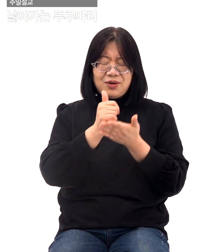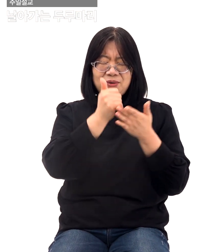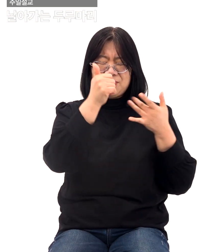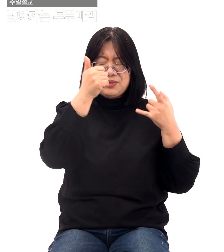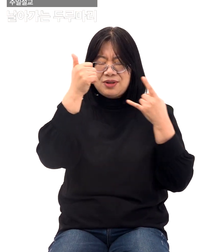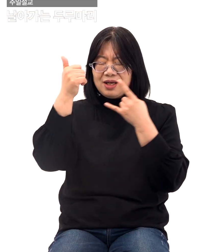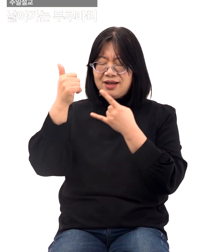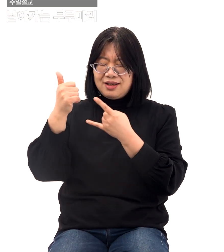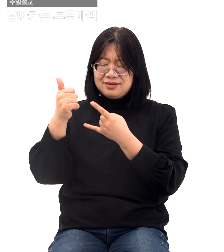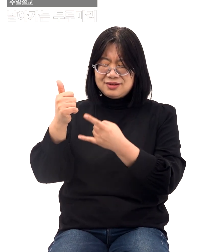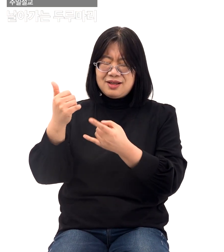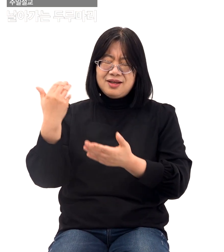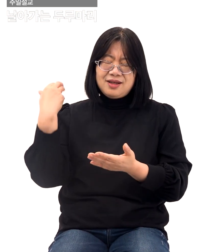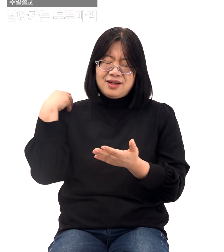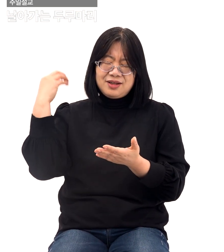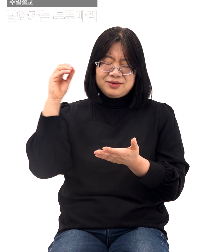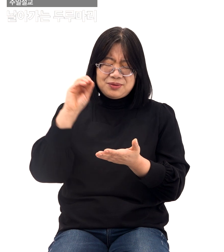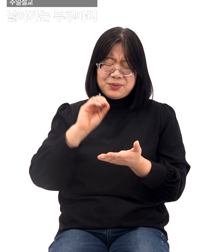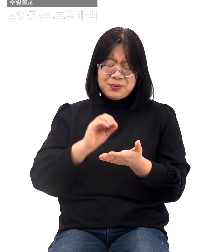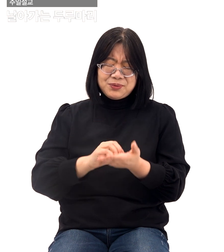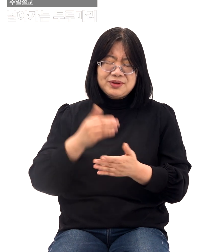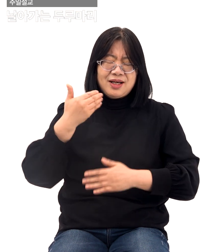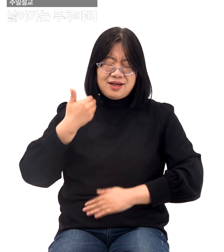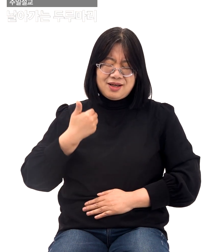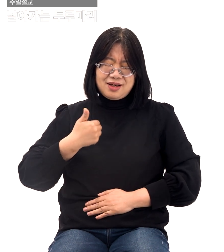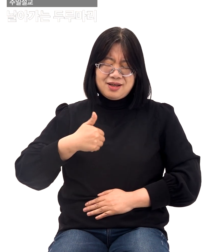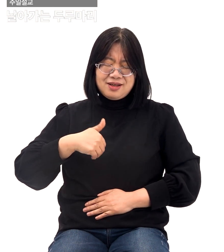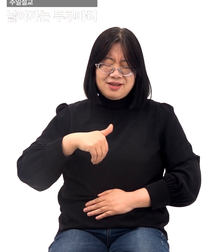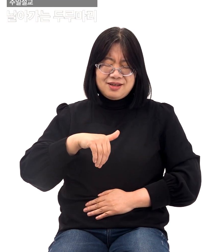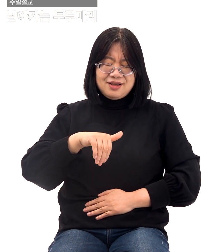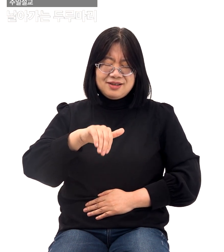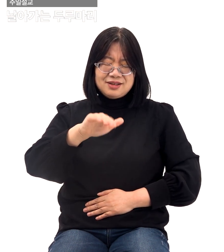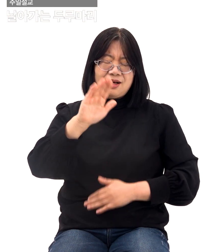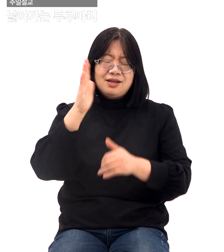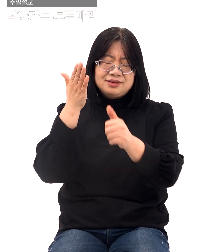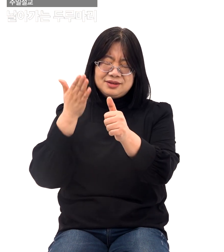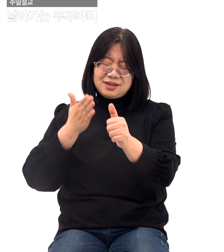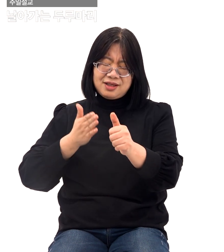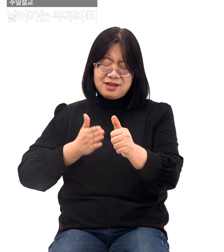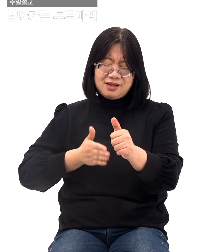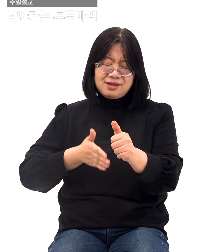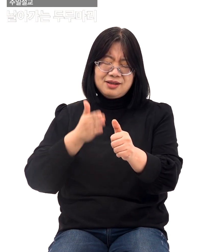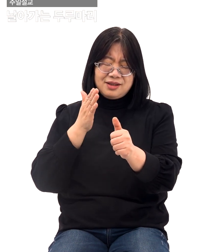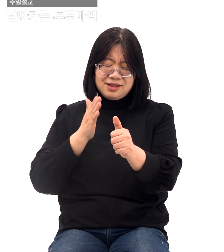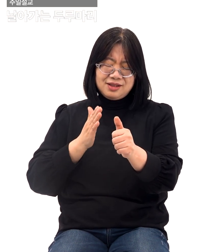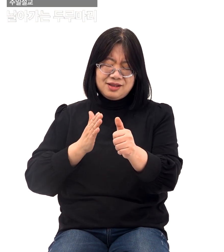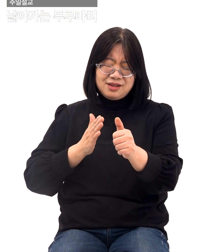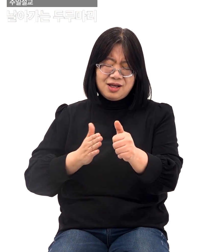않네. 여호와께 돌아가자.